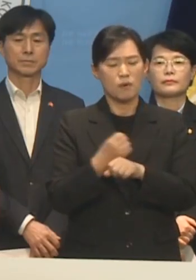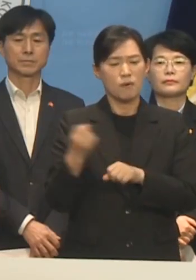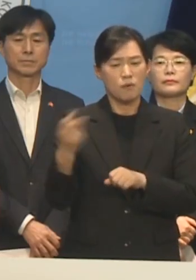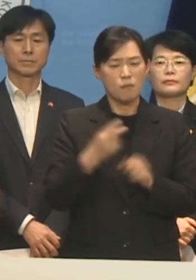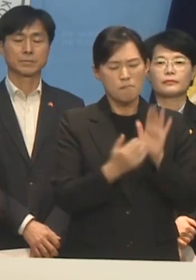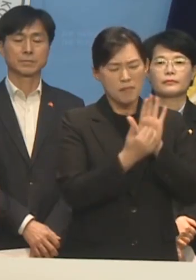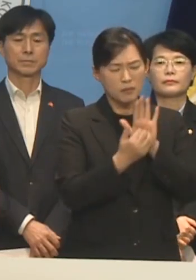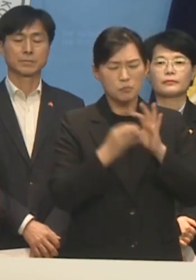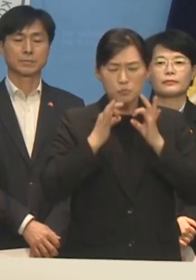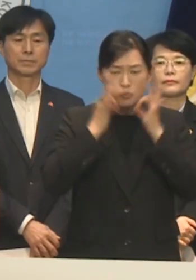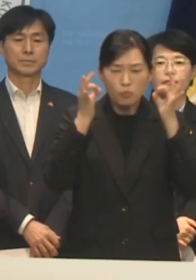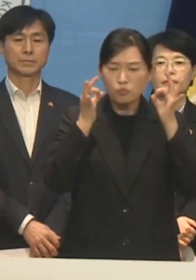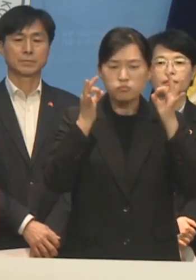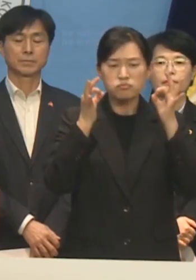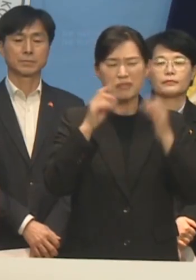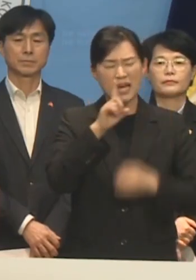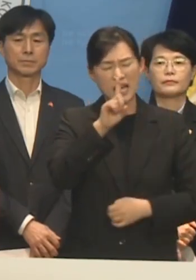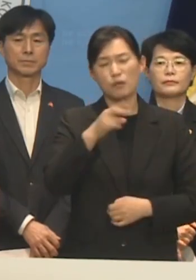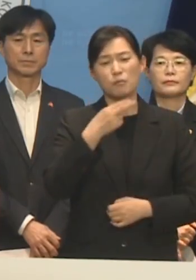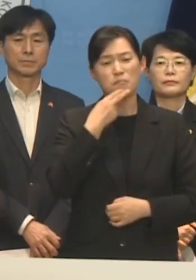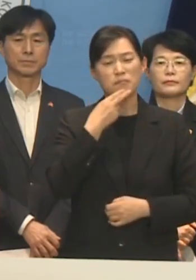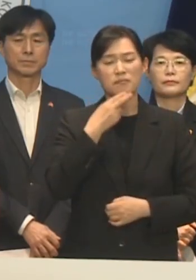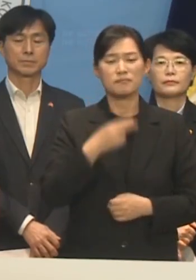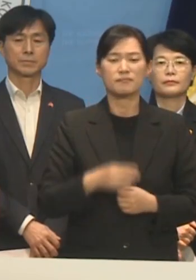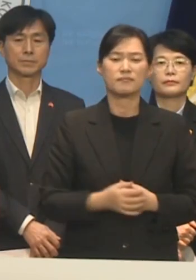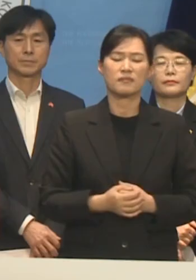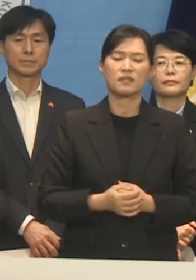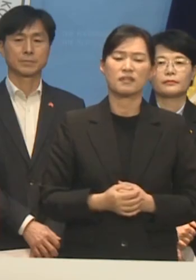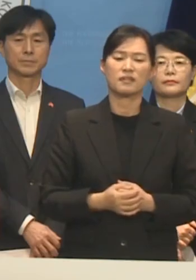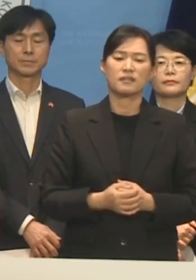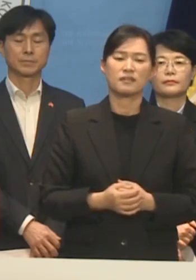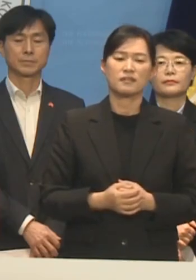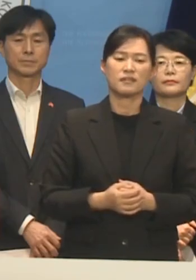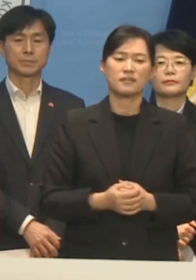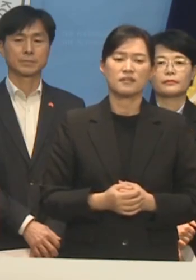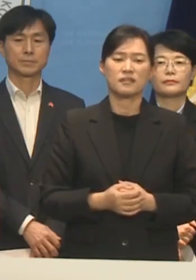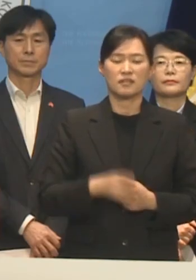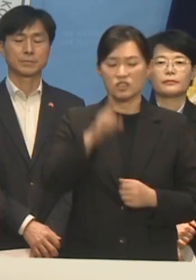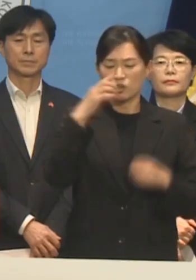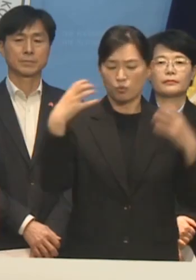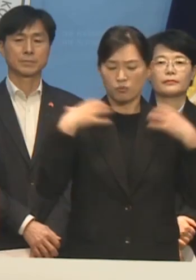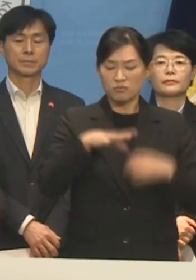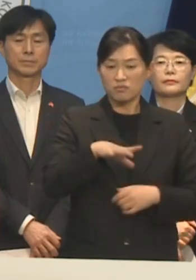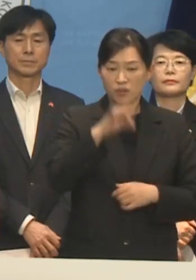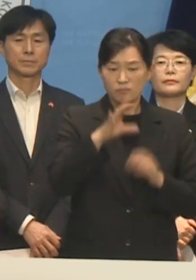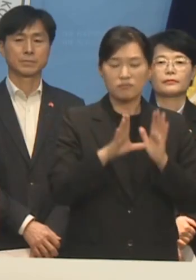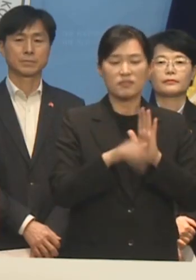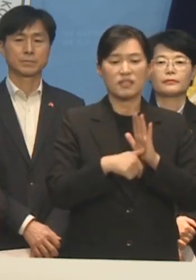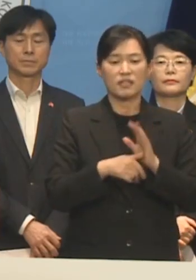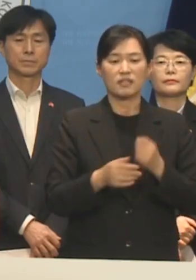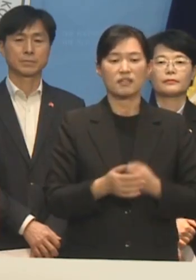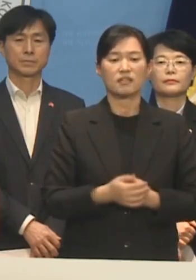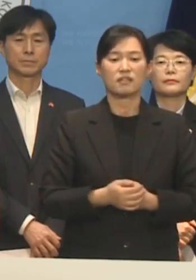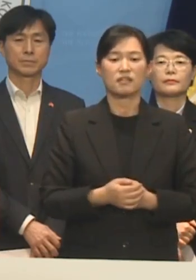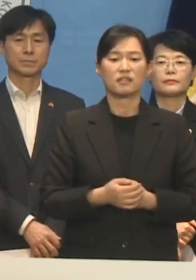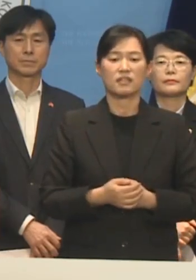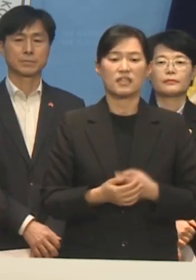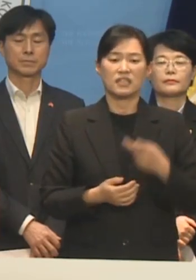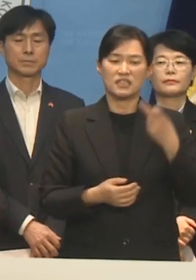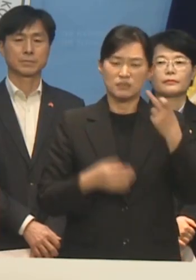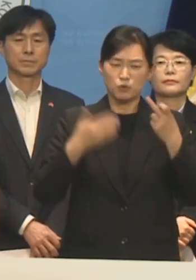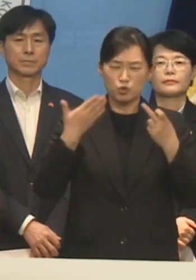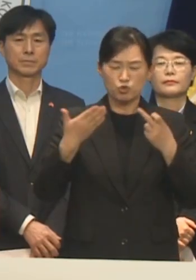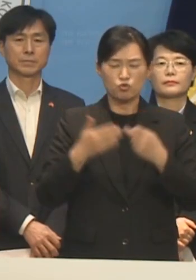막으려는 노력은 하나도 하지 않았으며 정권 초기에 12구